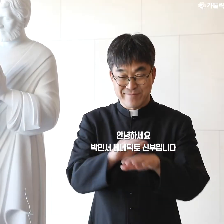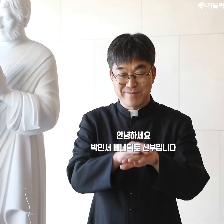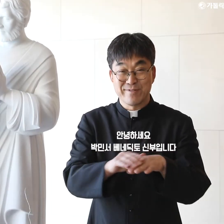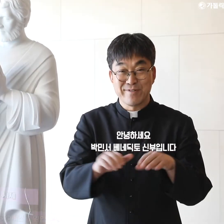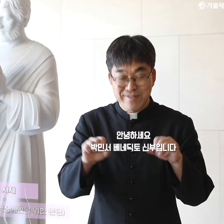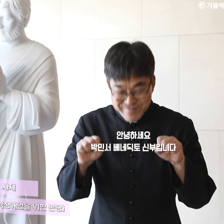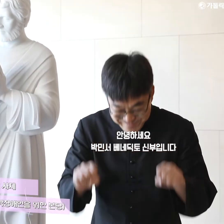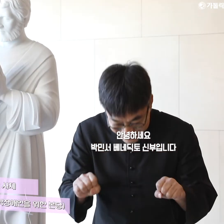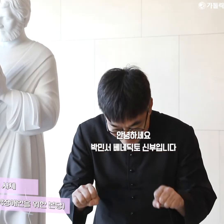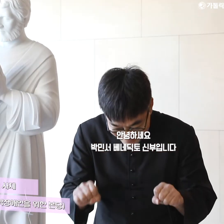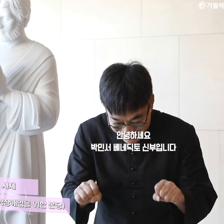안녕하세요.